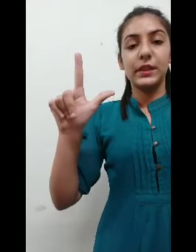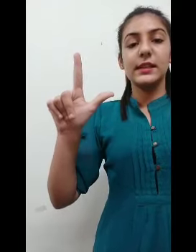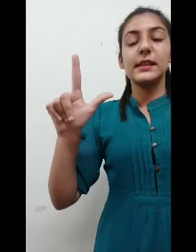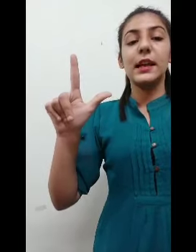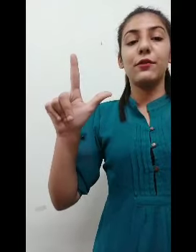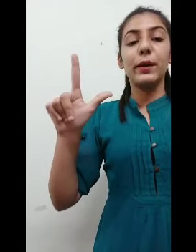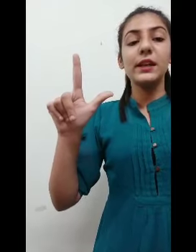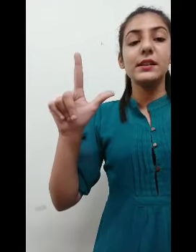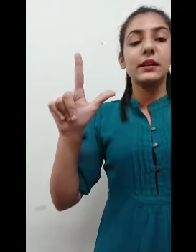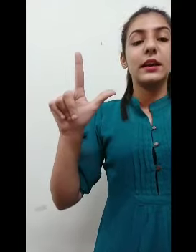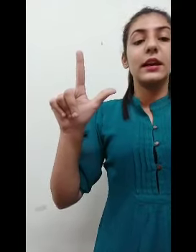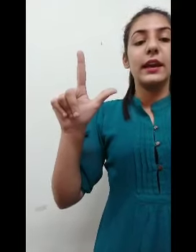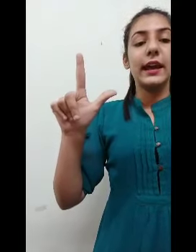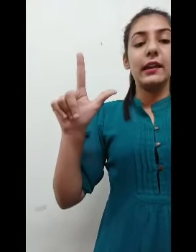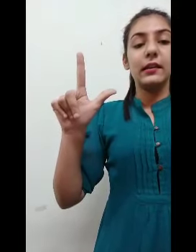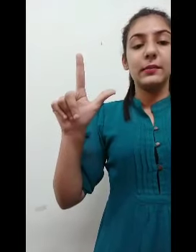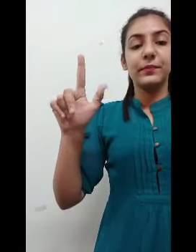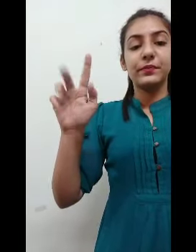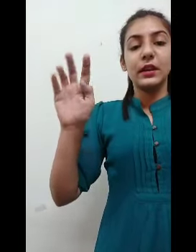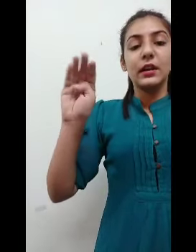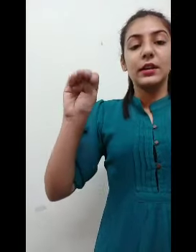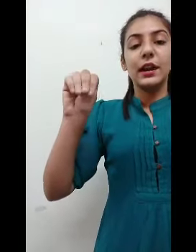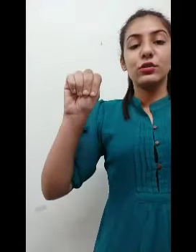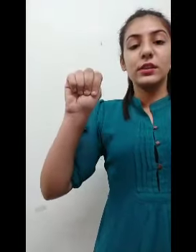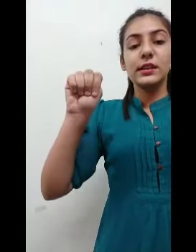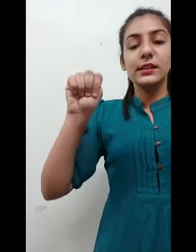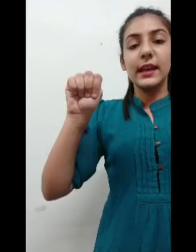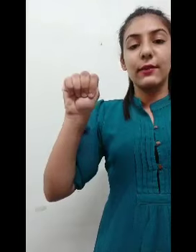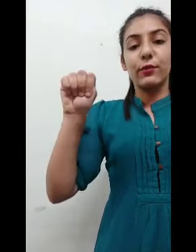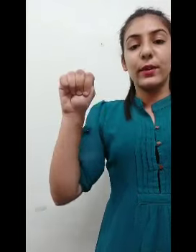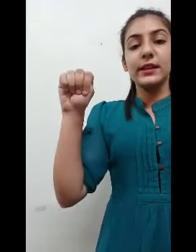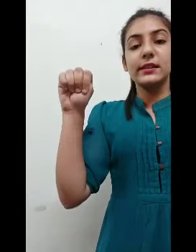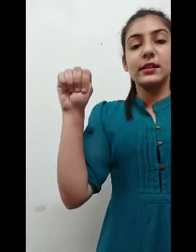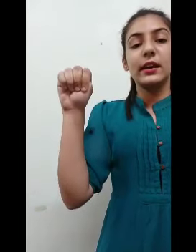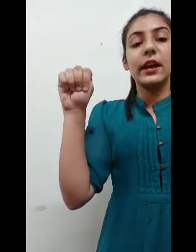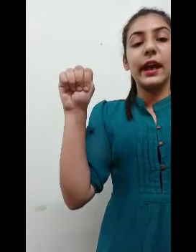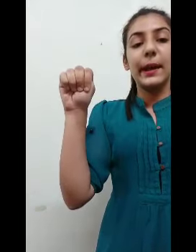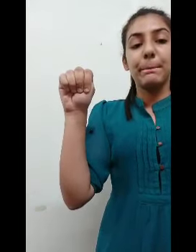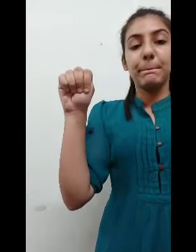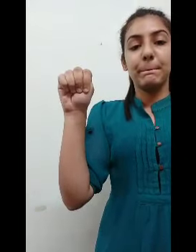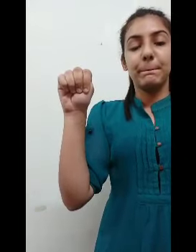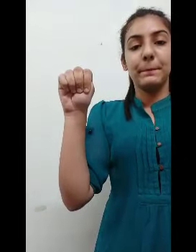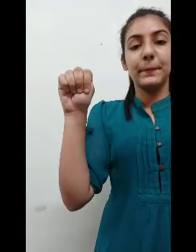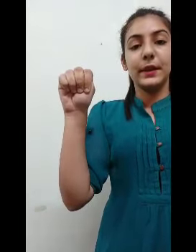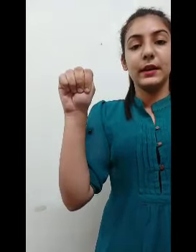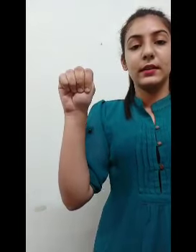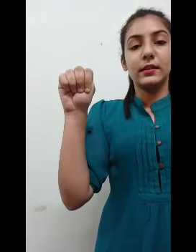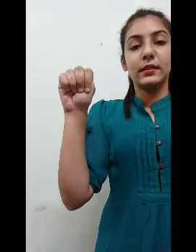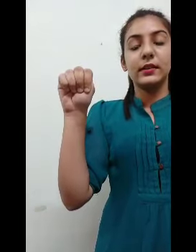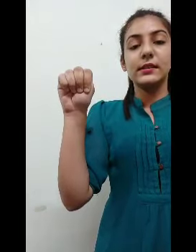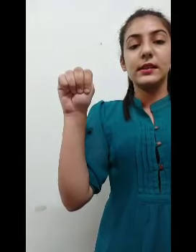दिस इज अल्फाबेट एल। नाउ दिस इज अल्फाबेट एम, दिस